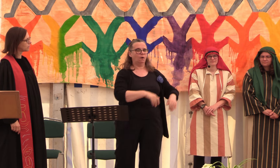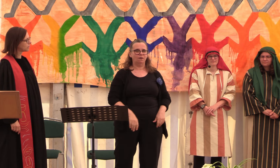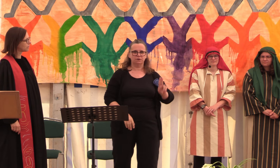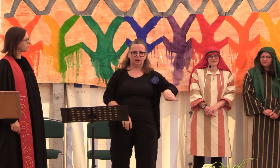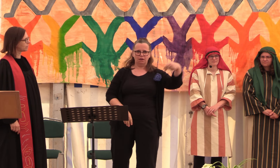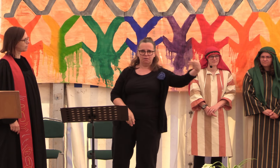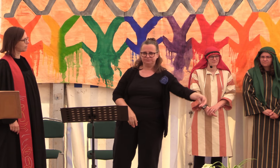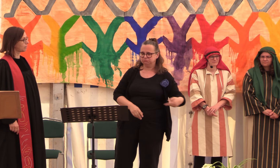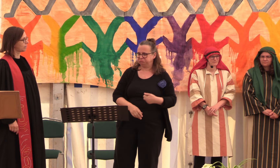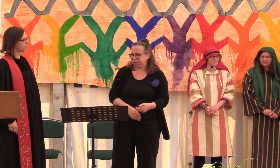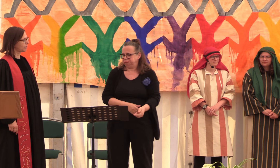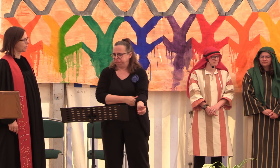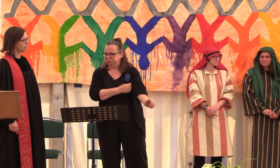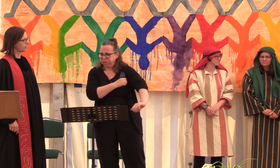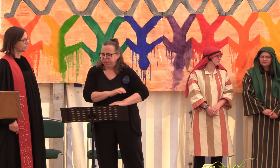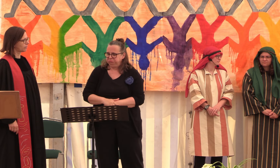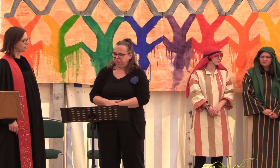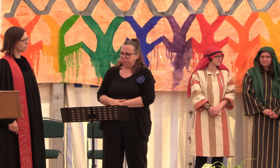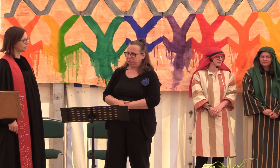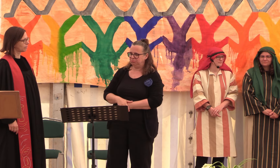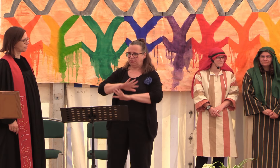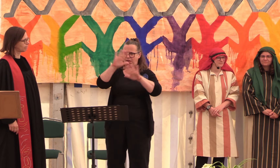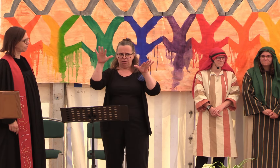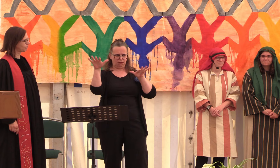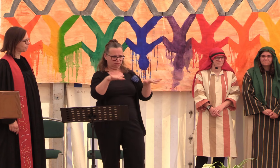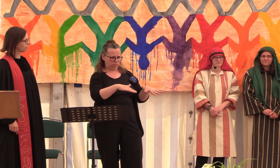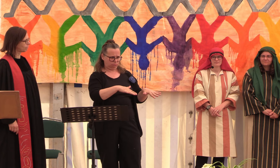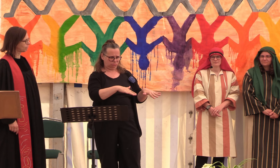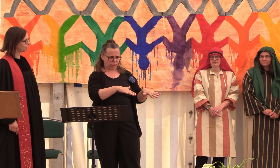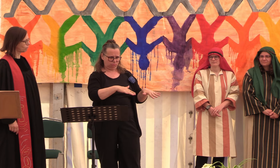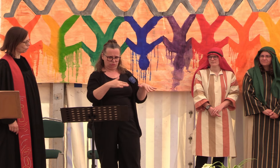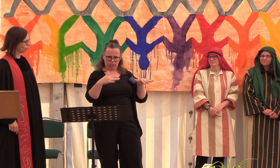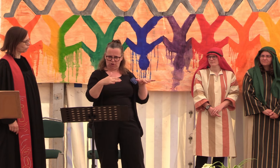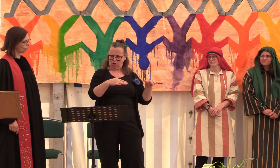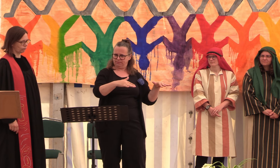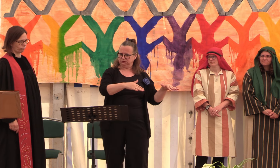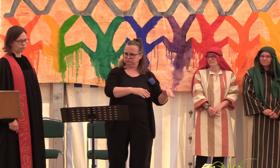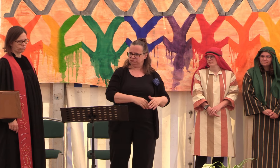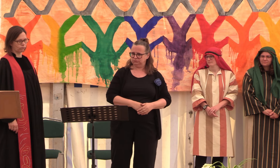Ich habe einen Freund geschubst und er ist hingefallen. Aber alle